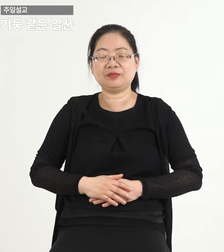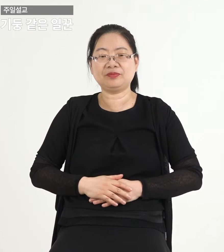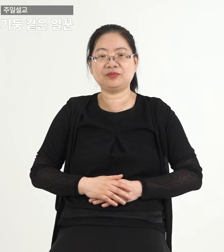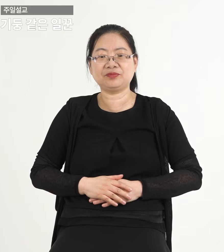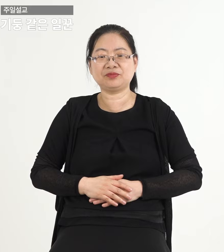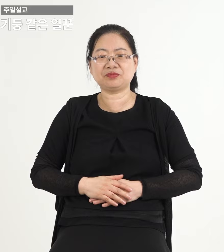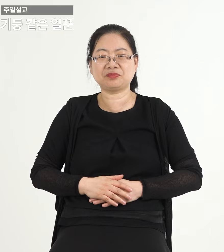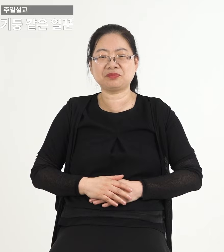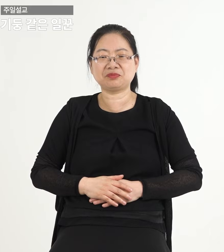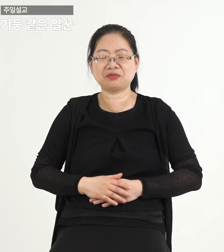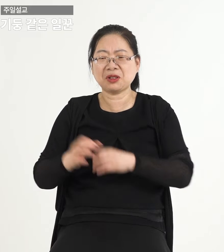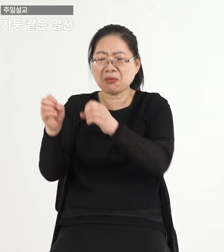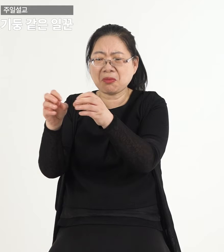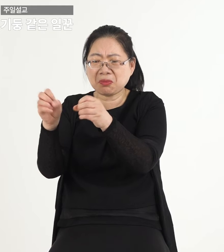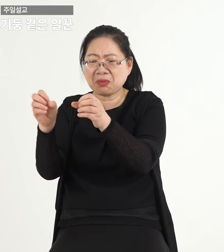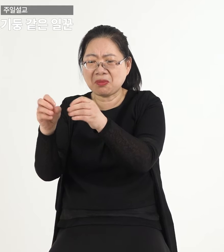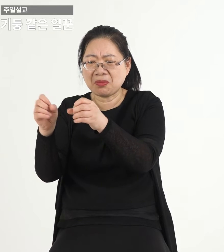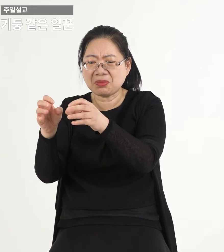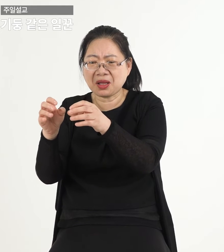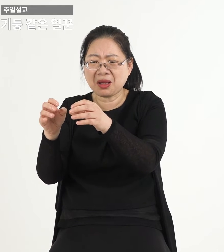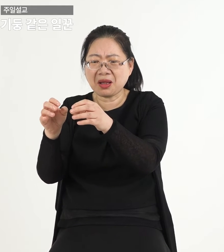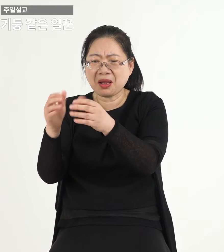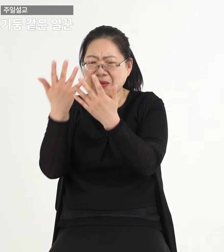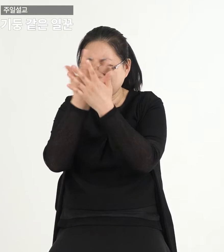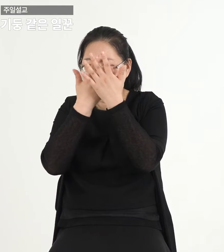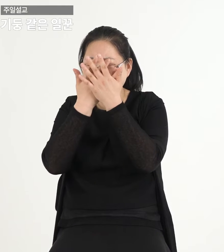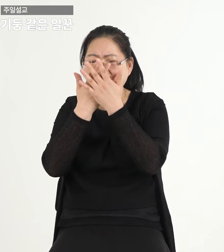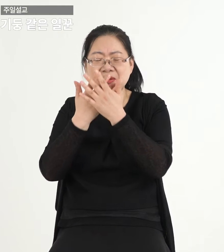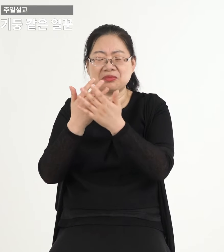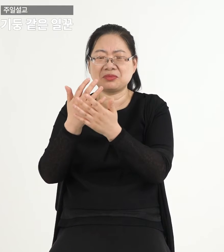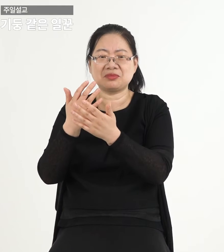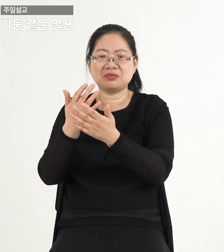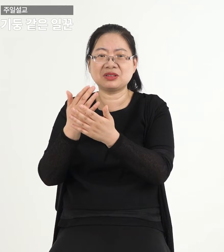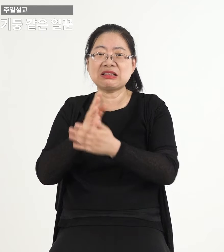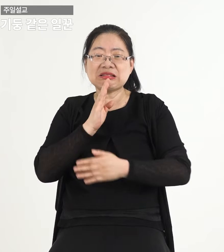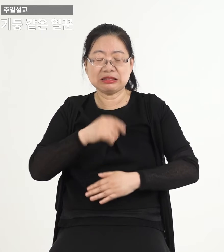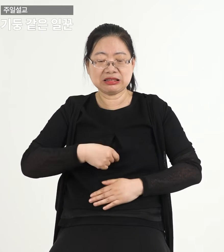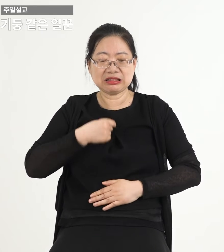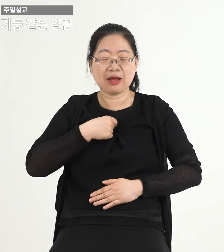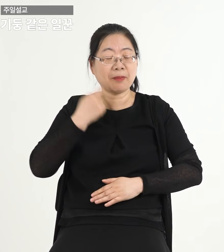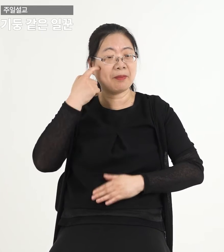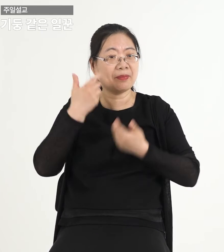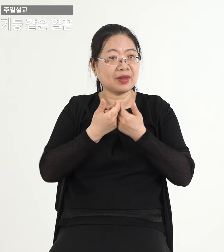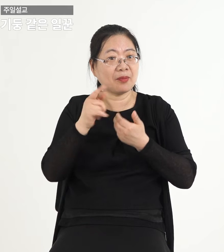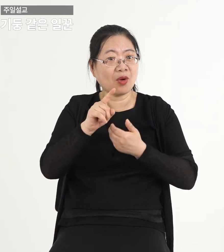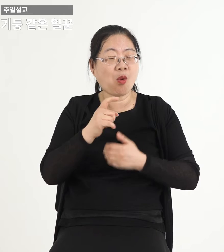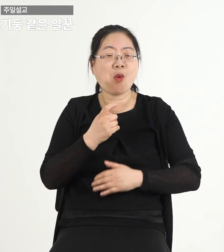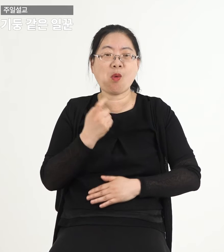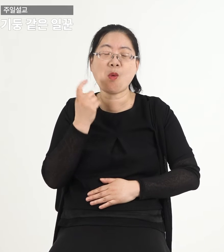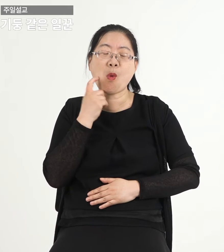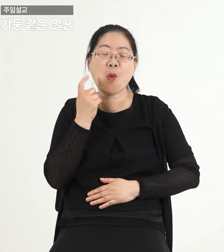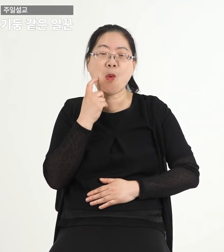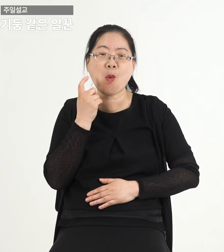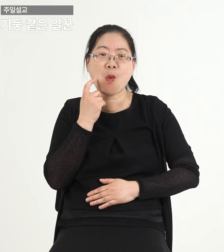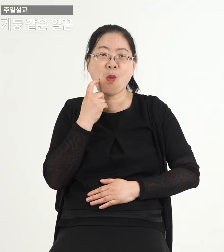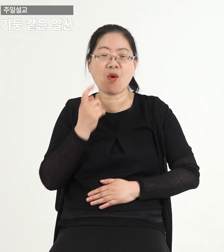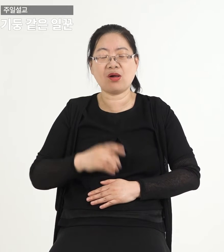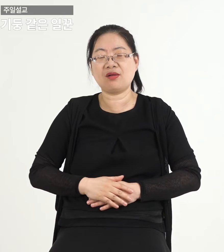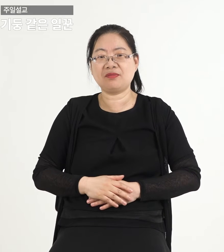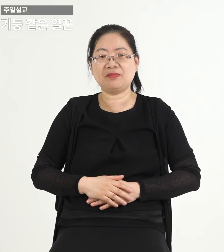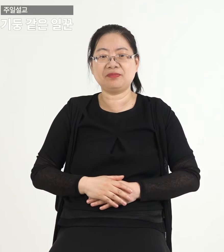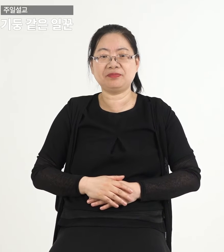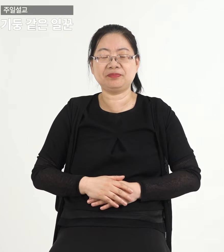뭐 수근수근 하시는데. 거짓말. 진실의 반대 개념은 단어적 개념으로는